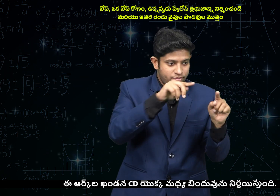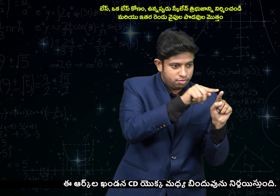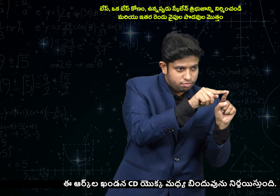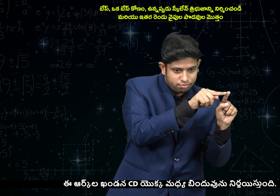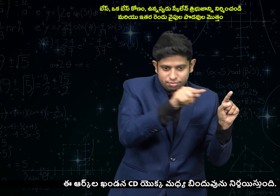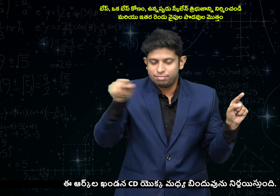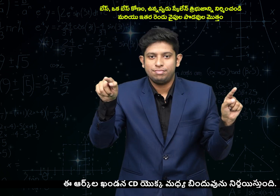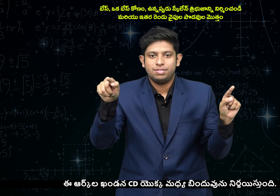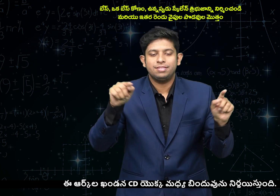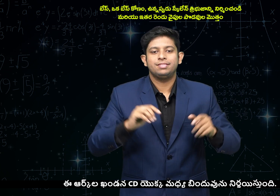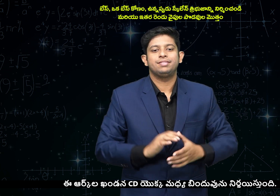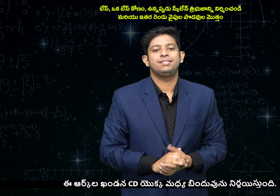రేఖాచిత్రం.